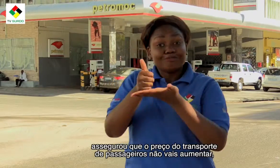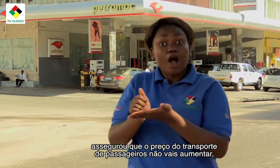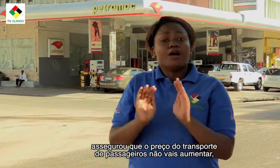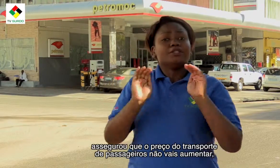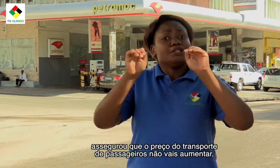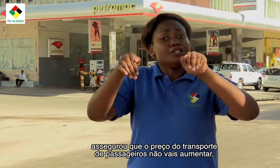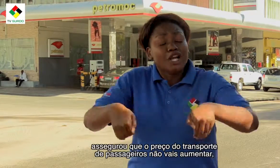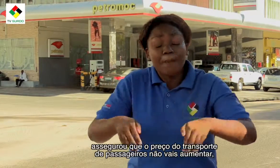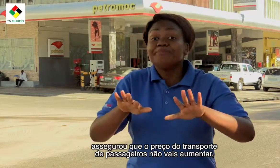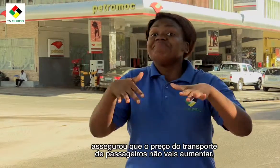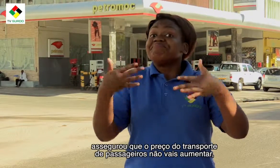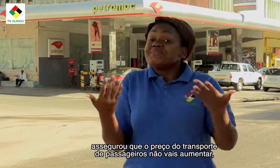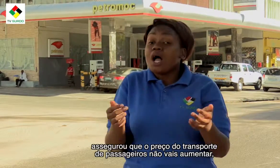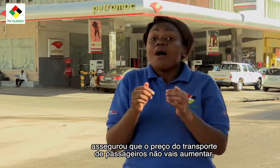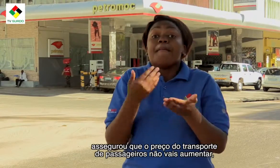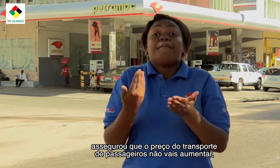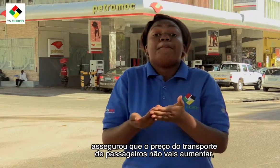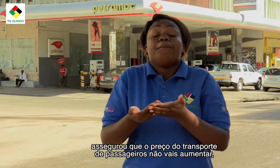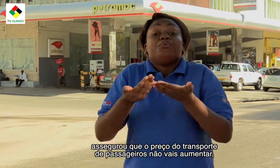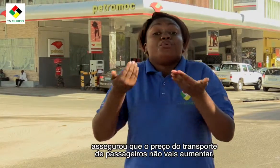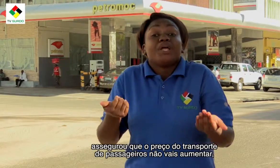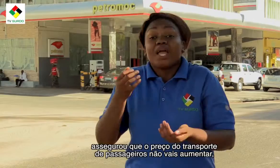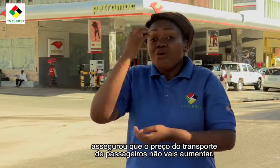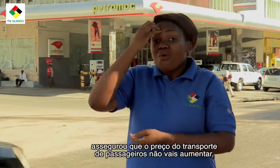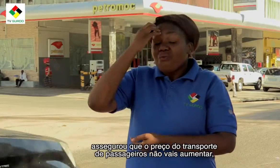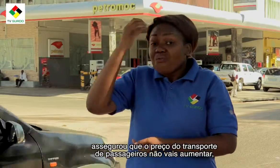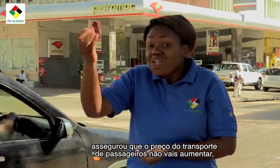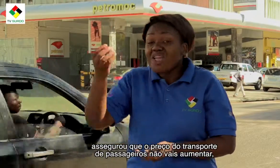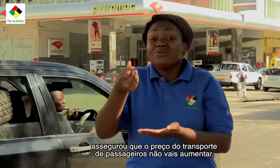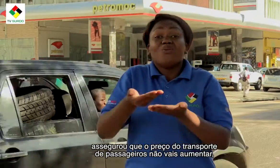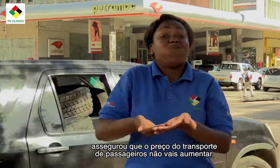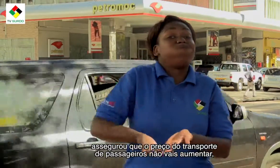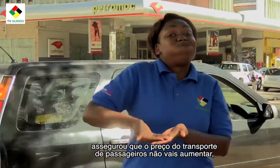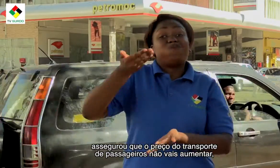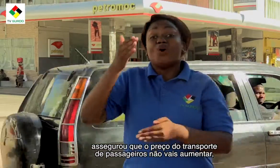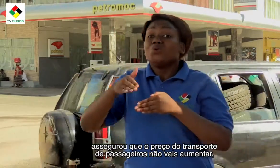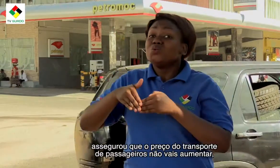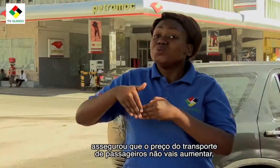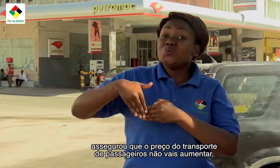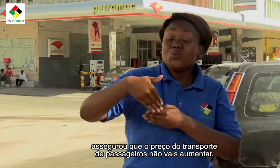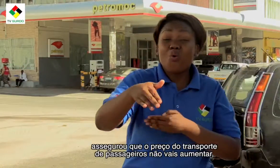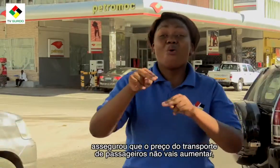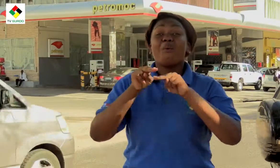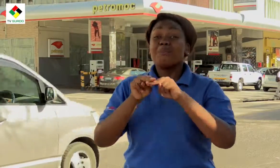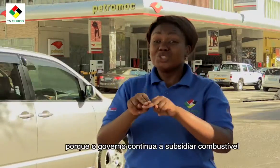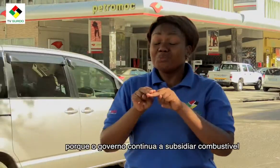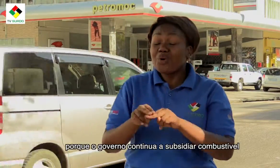não vai aumentar, porque o governo continua a subsidiar o combustível para transportadores semicoletivos de